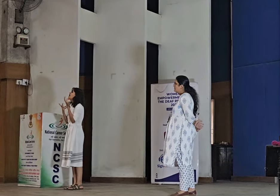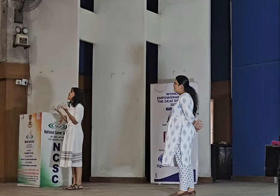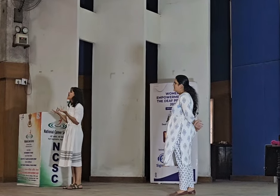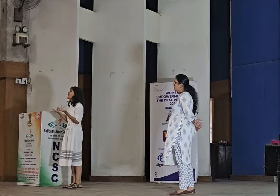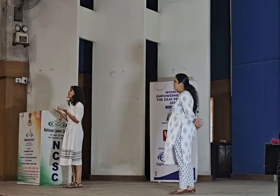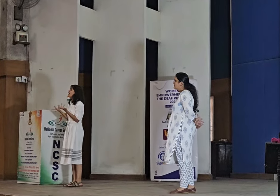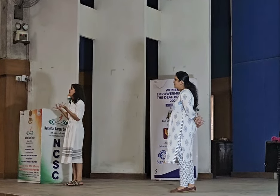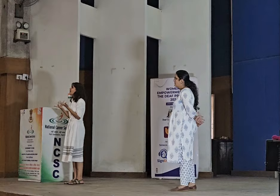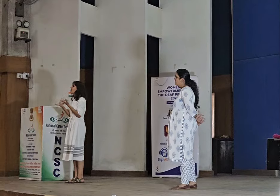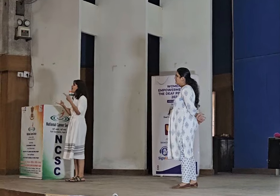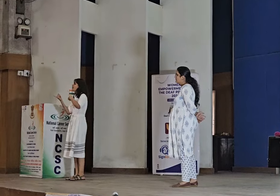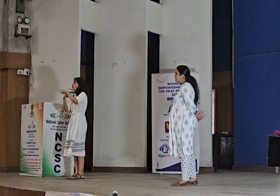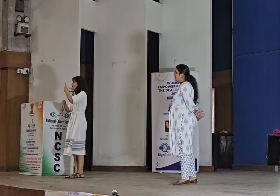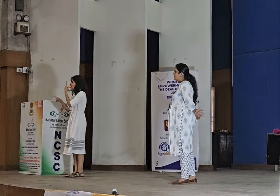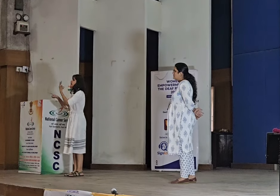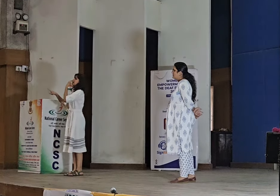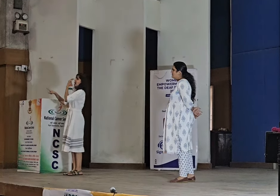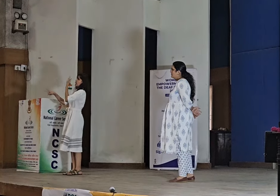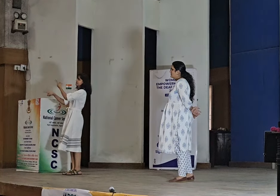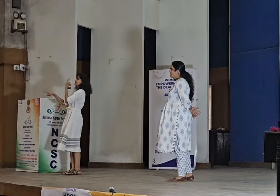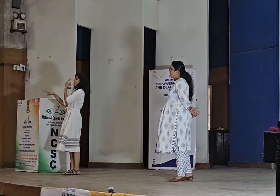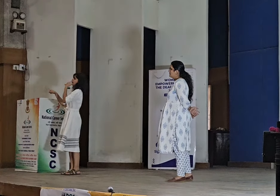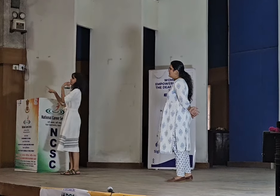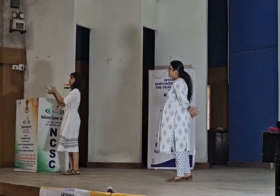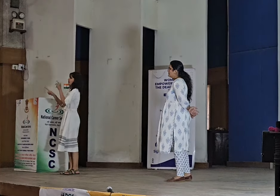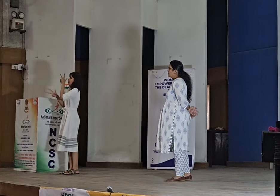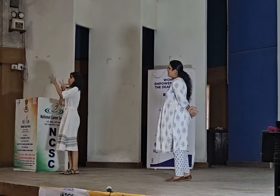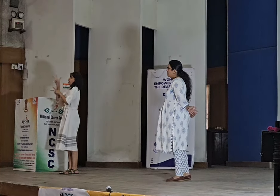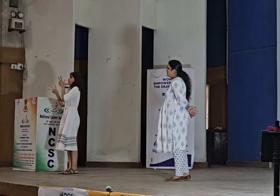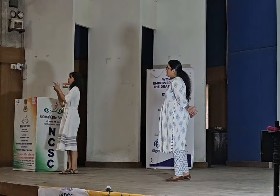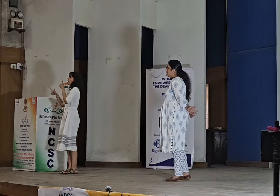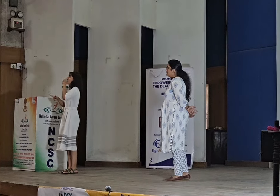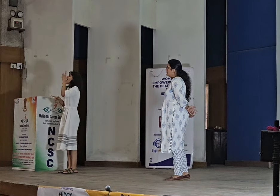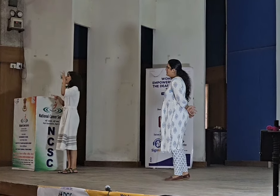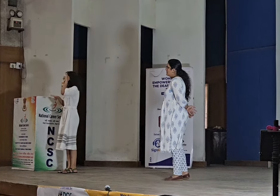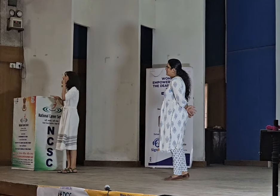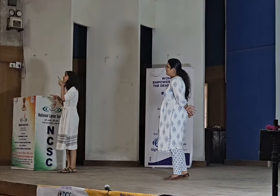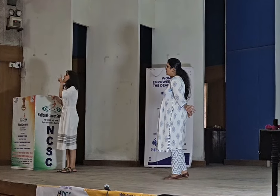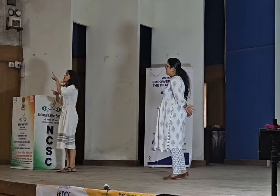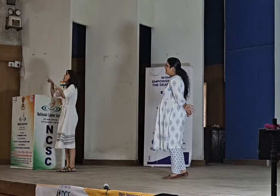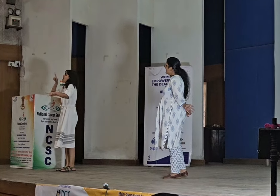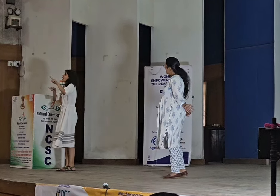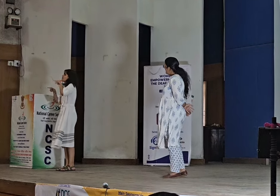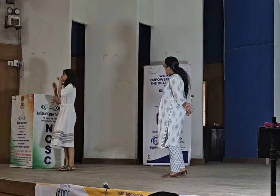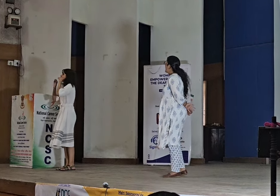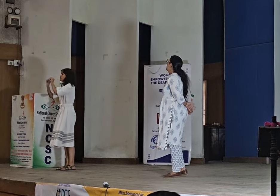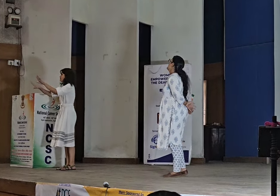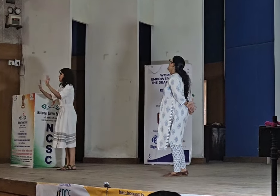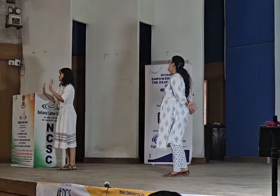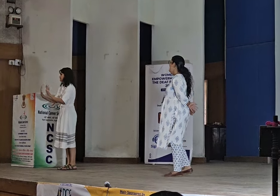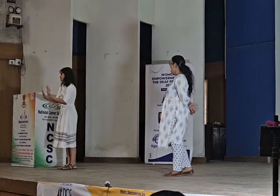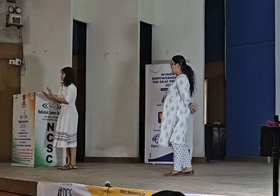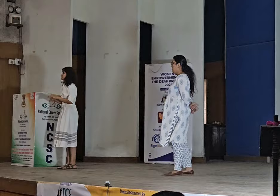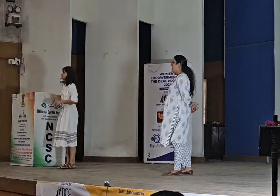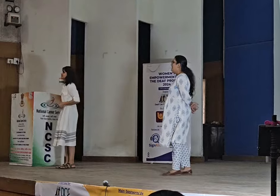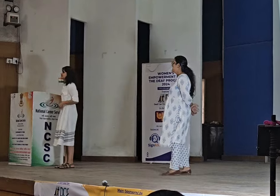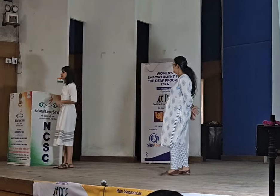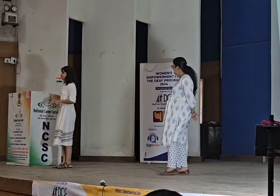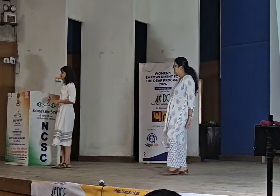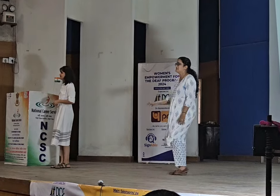कोई क्वेश्चन है कि जो डेफ अशर रहते हैं बहुत सारे लोग बोलते हैं कि अरे ये लोग तो डेफ ब्लाइंड होते हैं, आप मतलब ये बताना